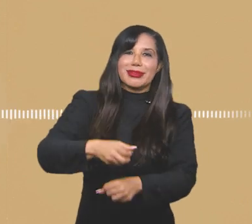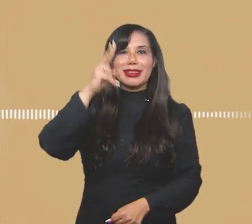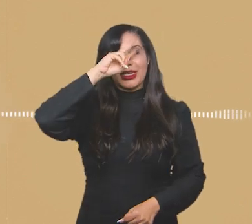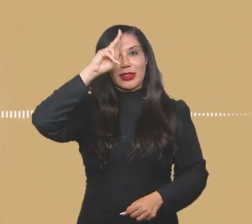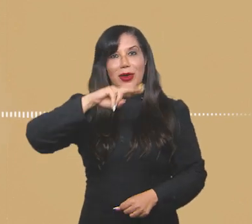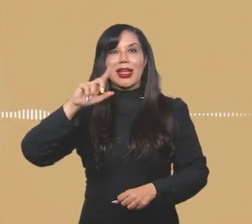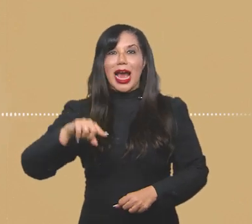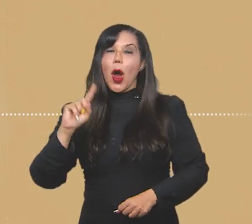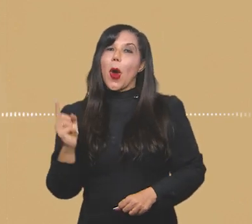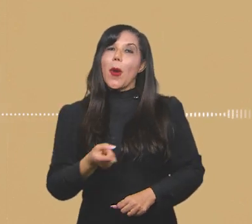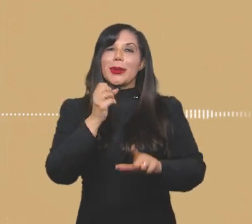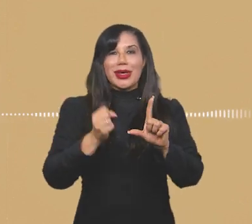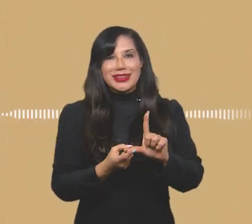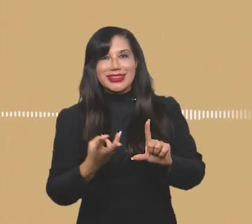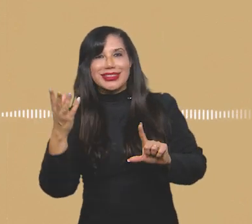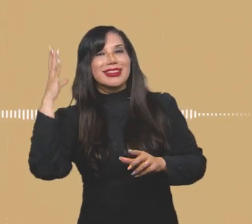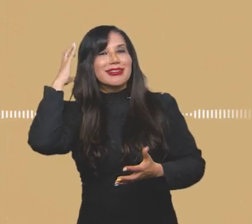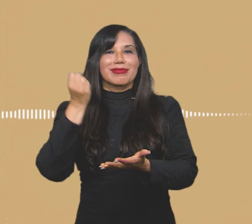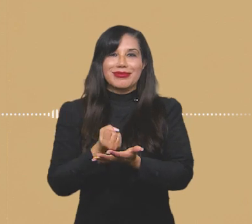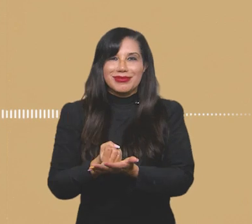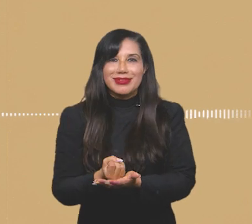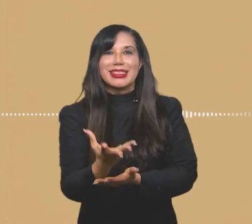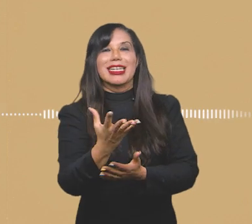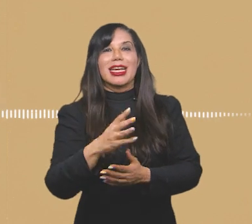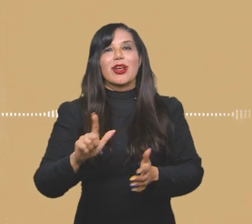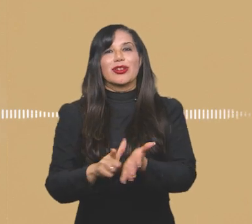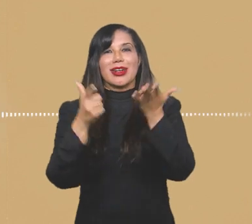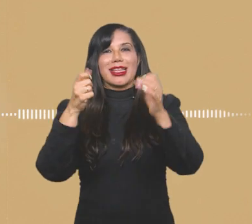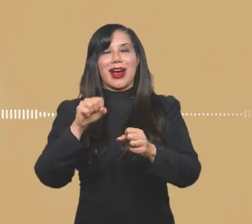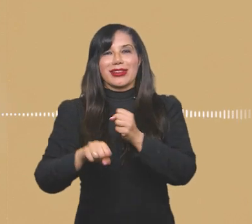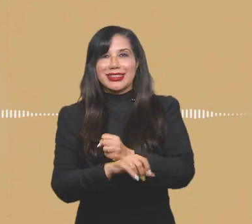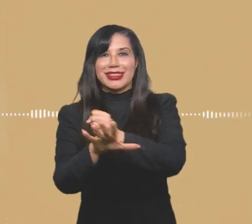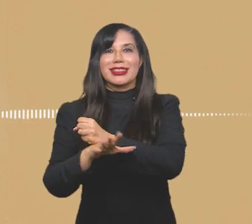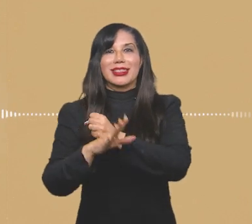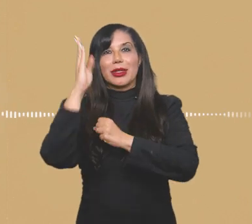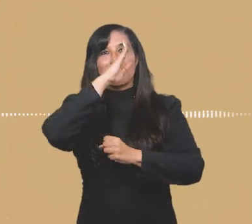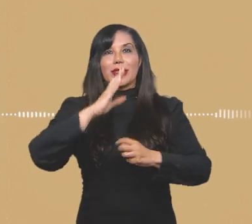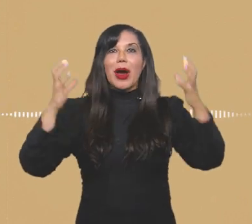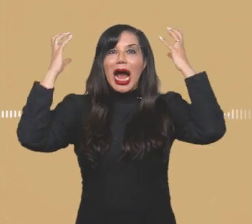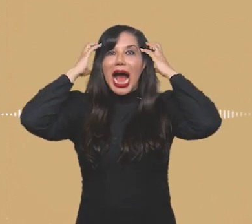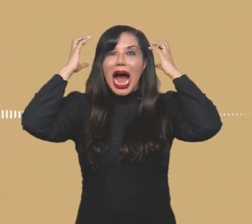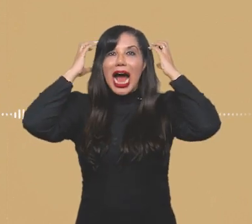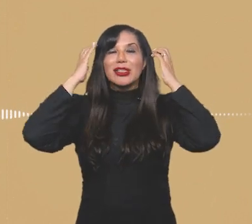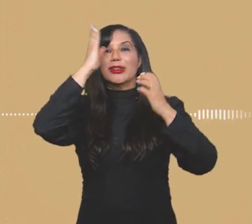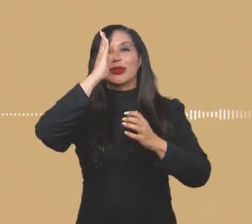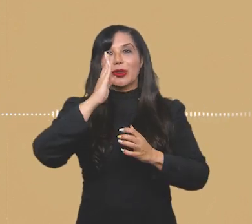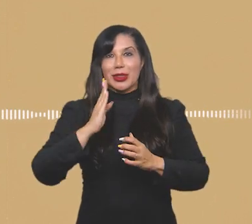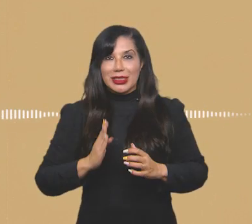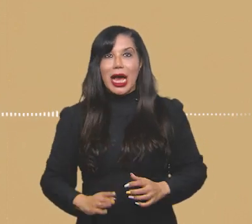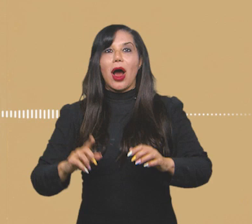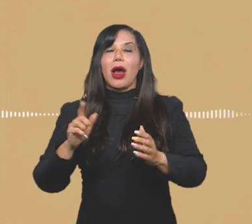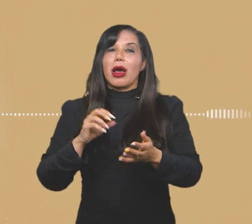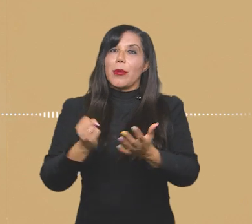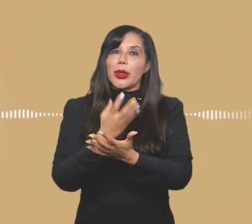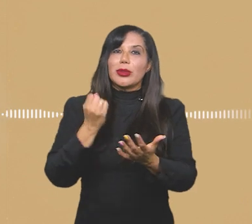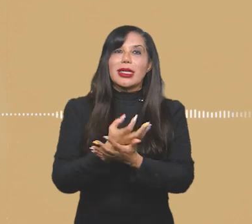foi o primeiro episódio do podcast Imprensa Negra no Brasil, produzido pela Rádio Agência Nacional, que teve produção, apuração e